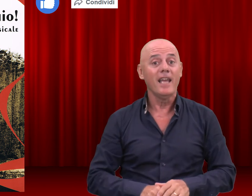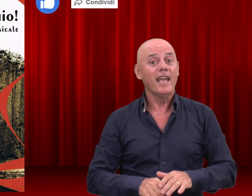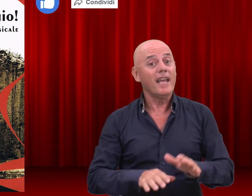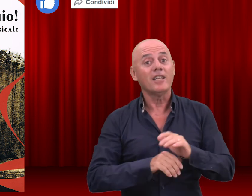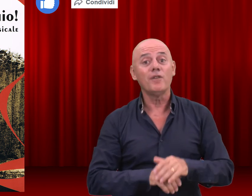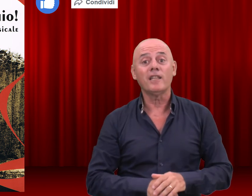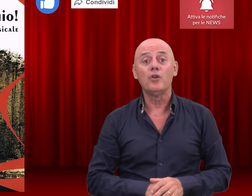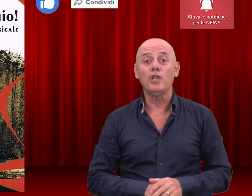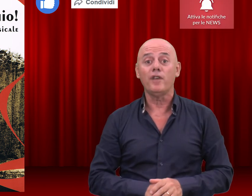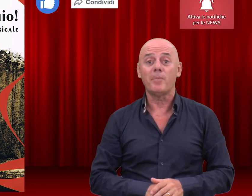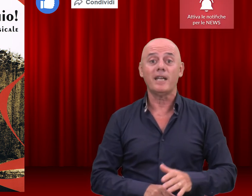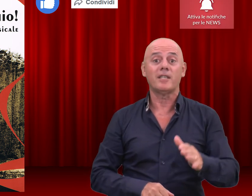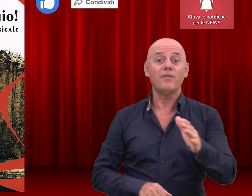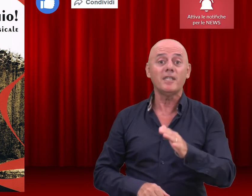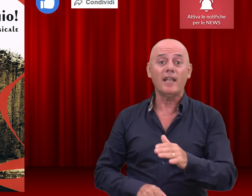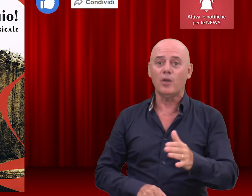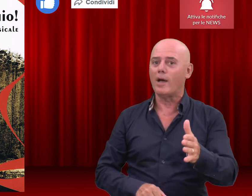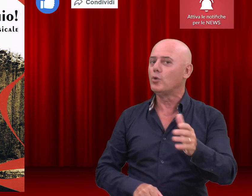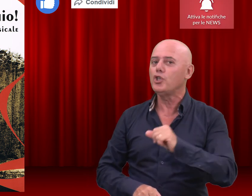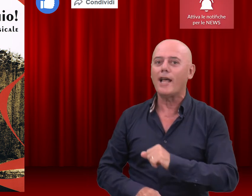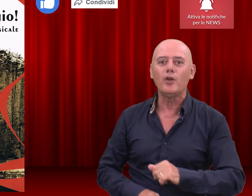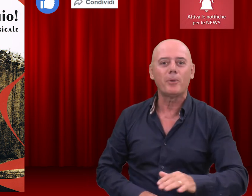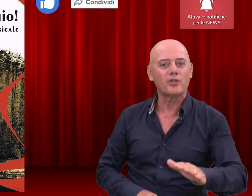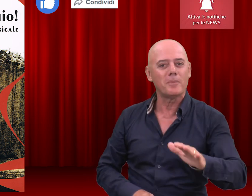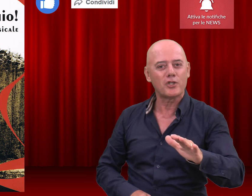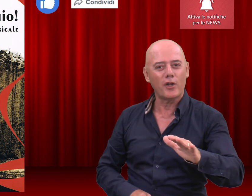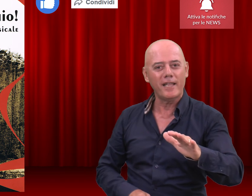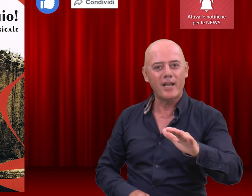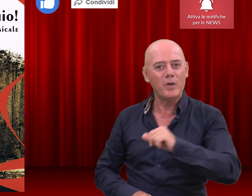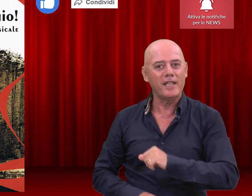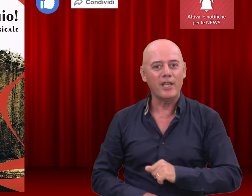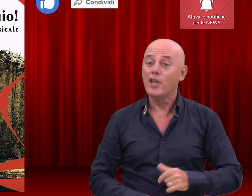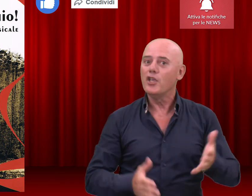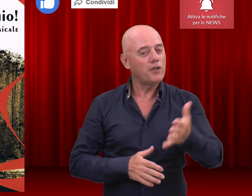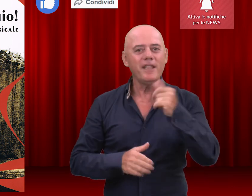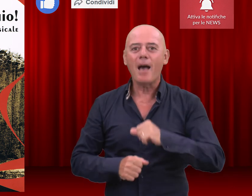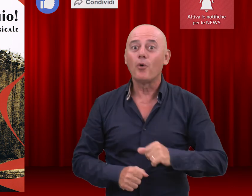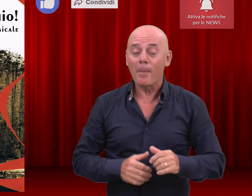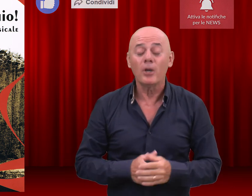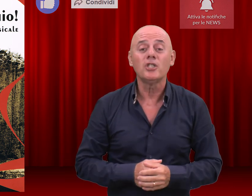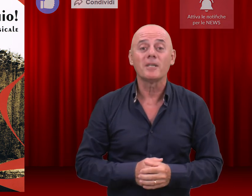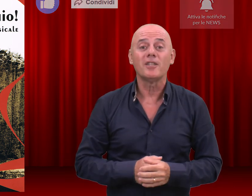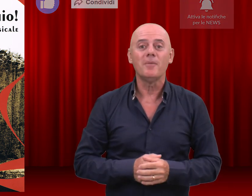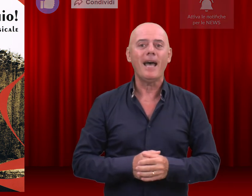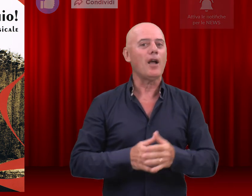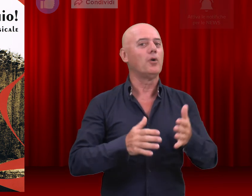canale ed attivate le notifiche per essere avvisati quando usciranno le prossime storie del lunedì. Ci vediamo la